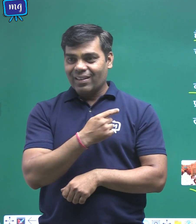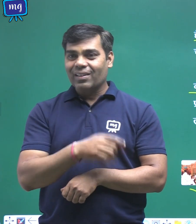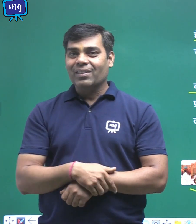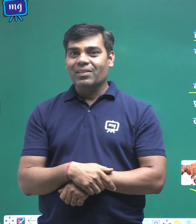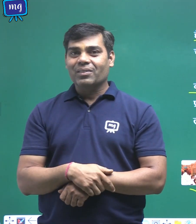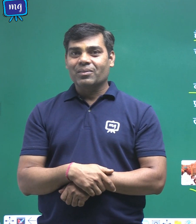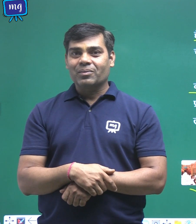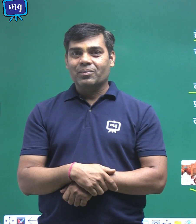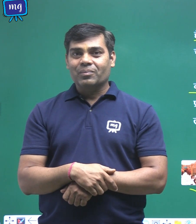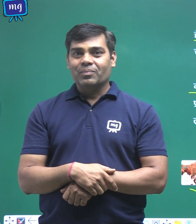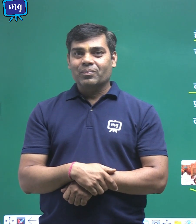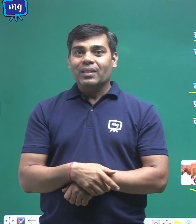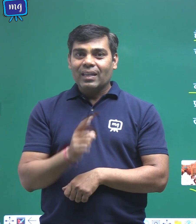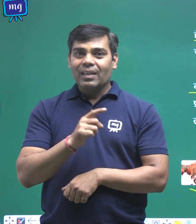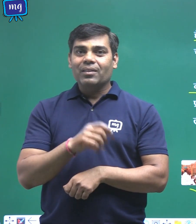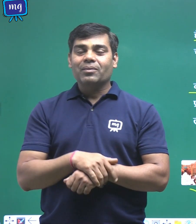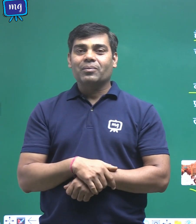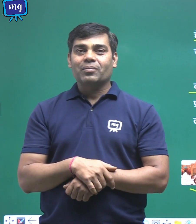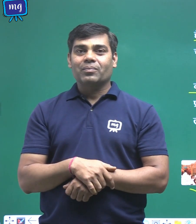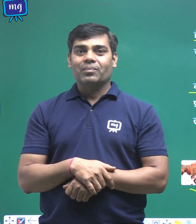हैं कि